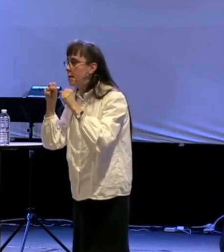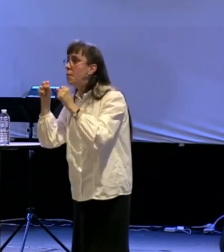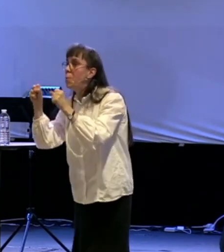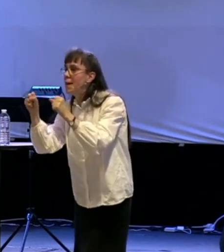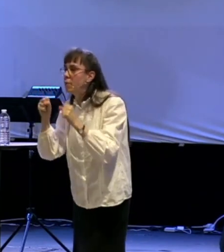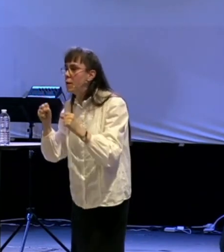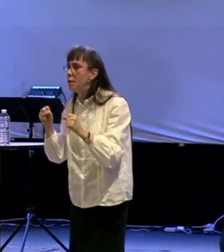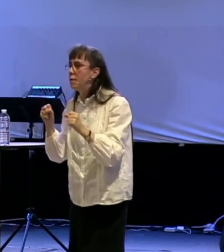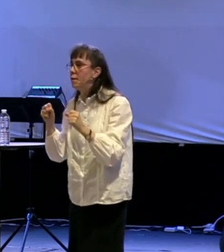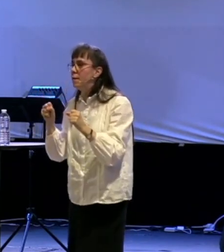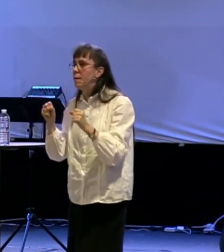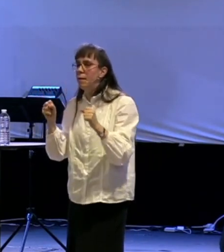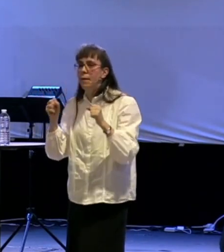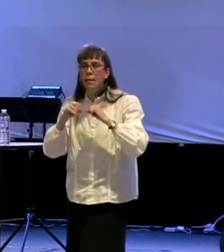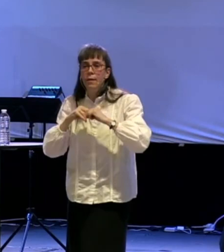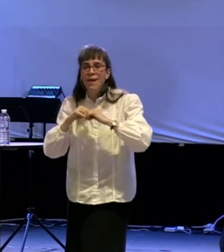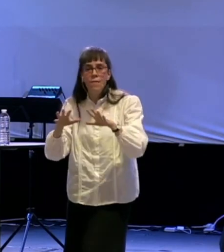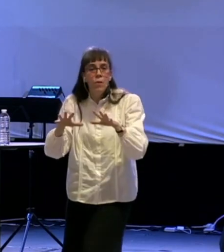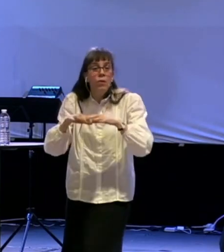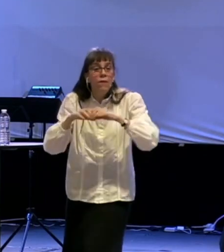mais jamais ils auraient crucifié le Fils de l'homme,